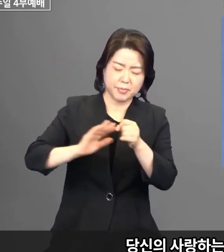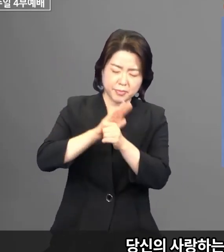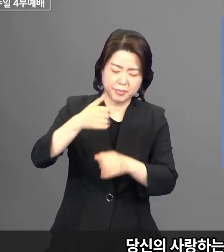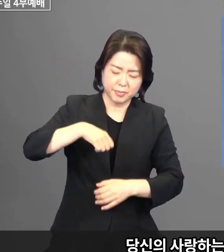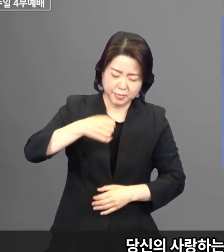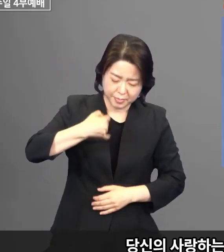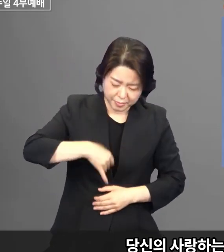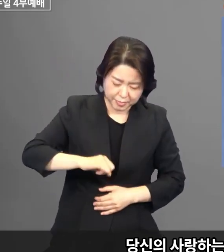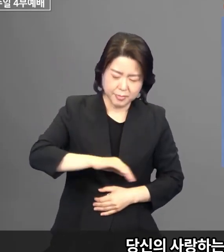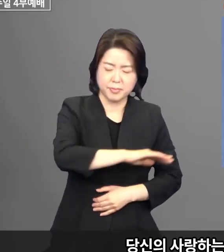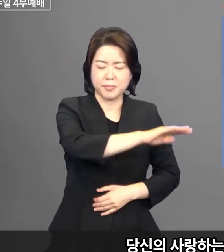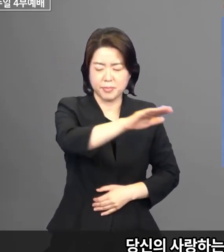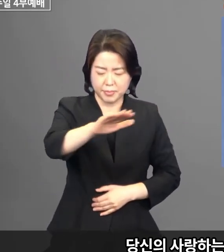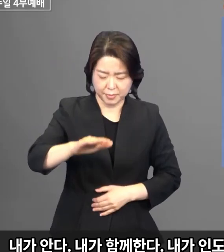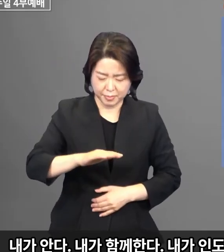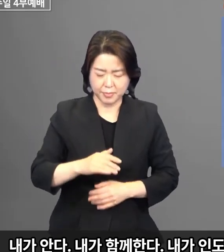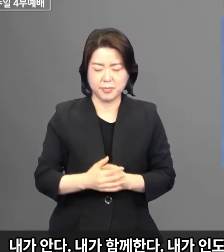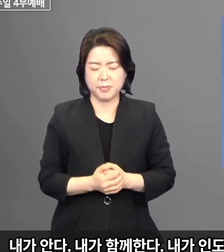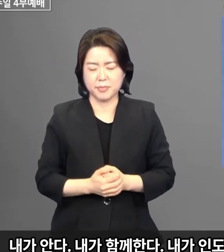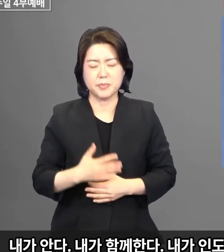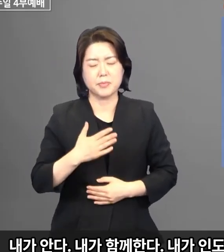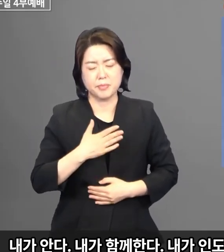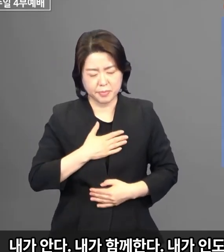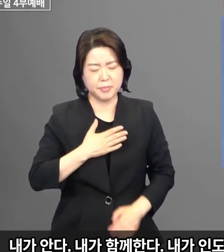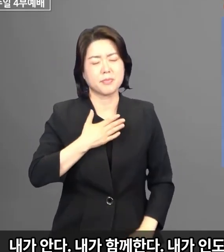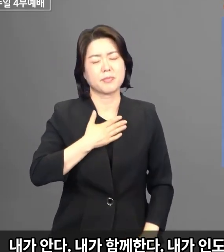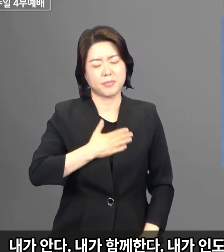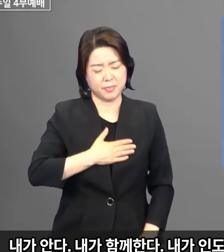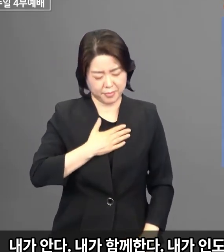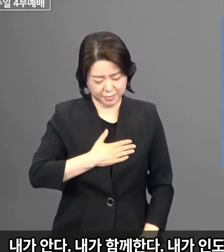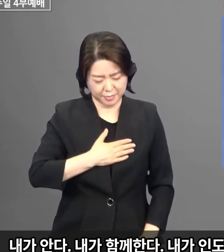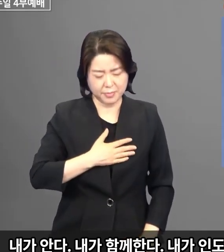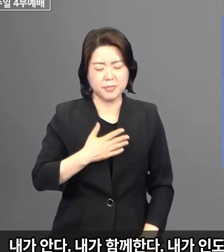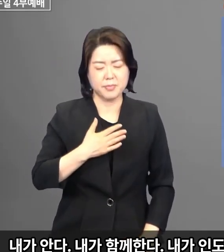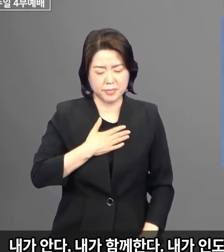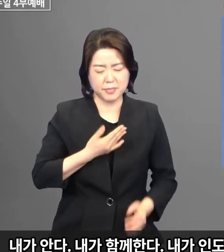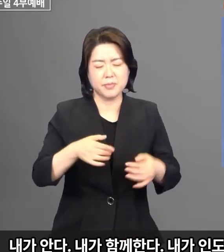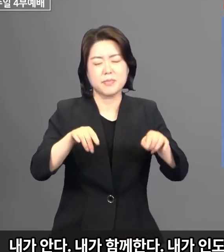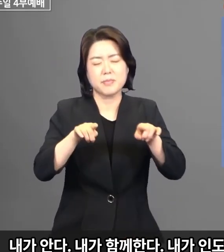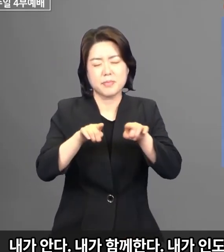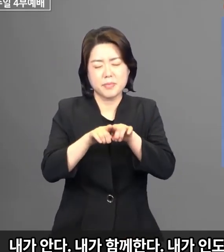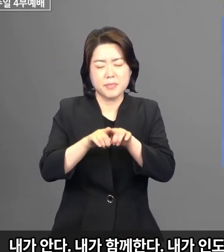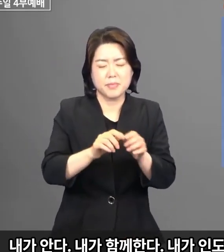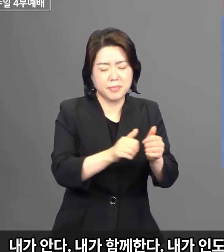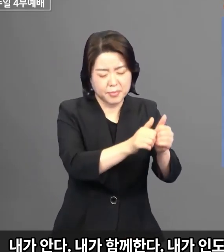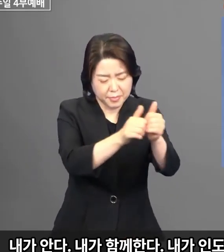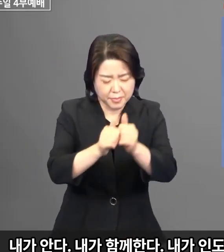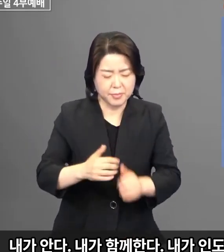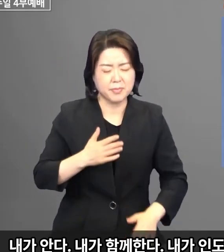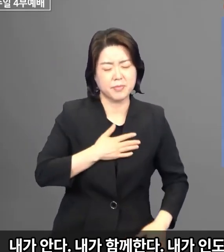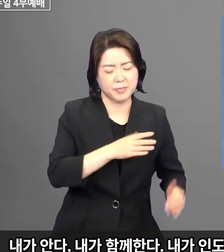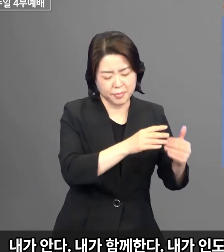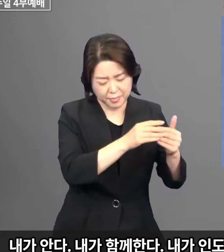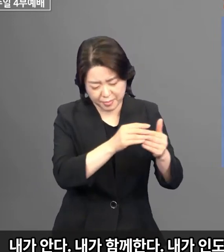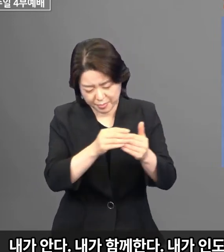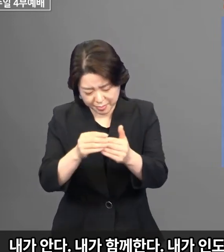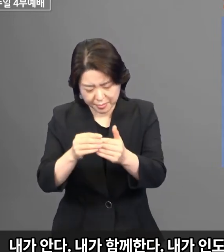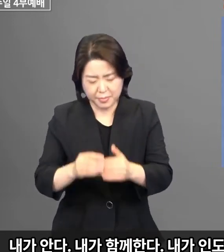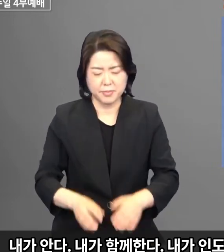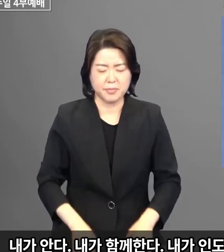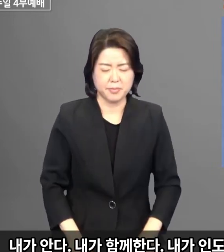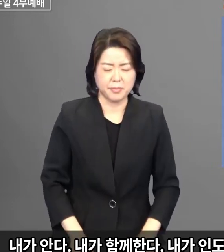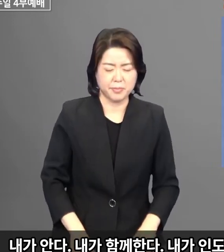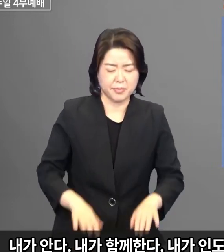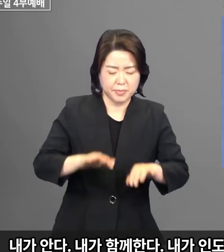아들과 딸들에게 내가 한다, 내가 함께한다, 내가 인도한다라며